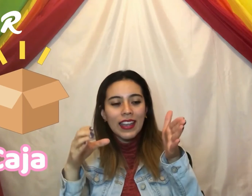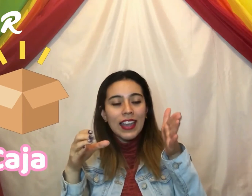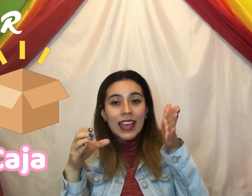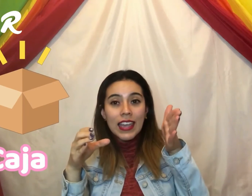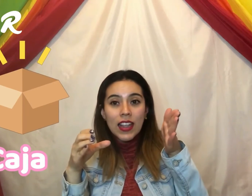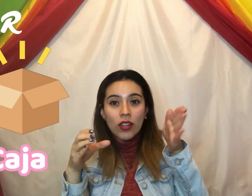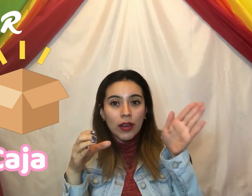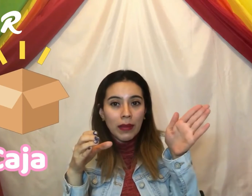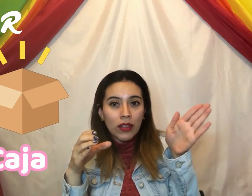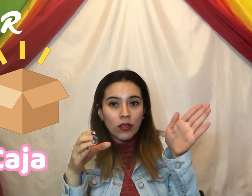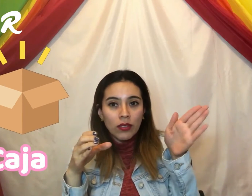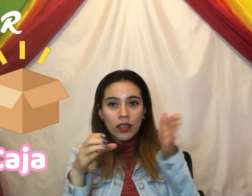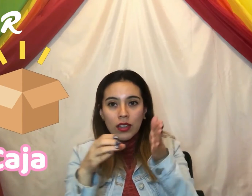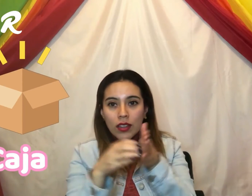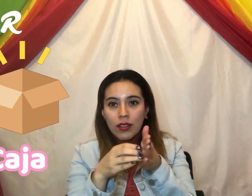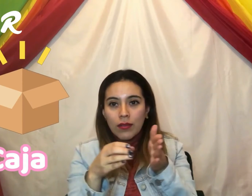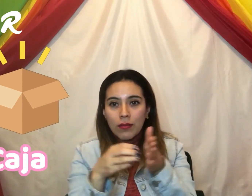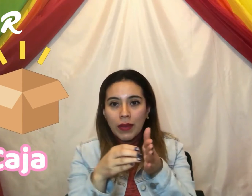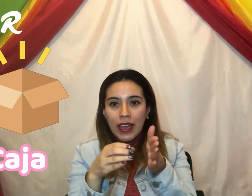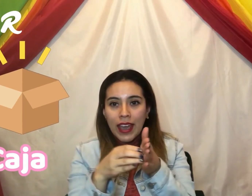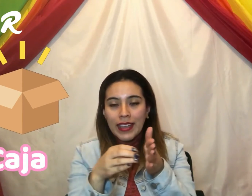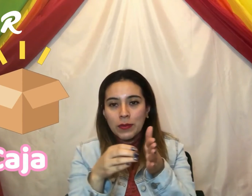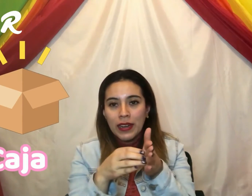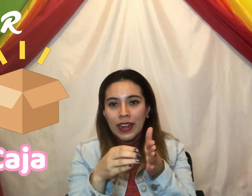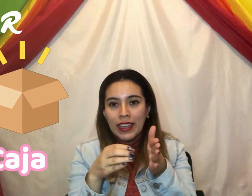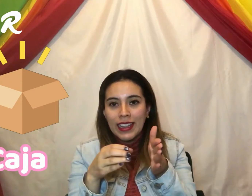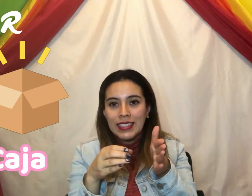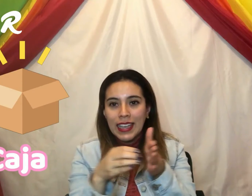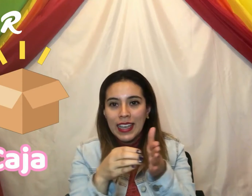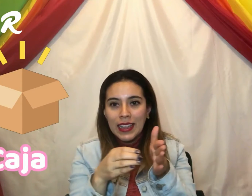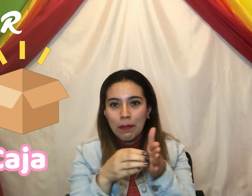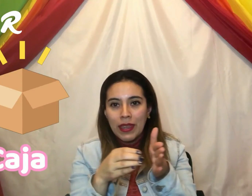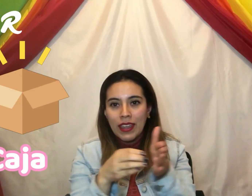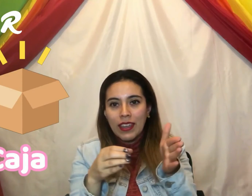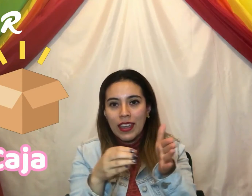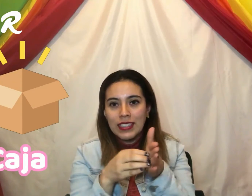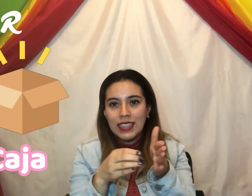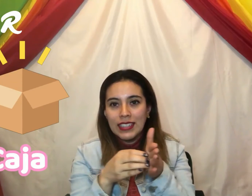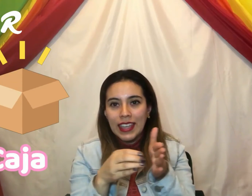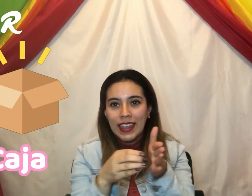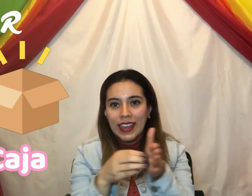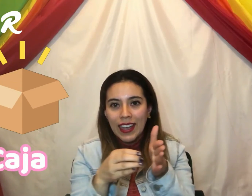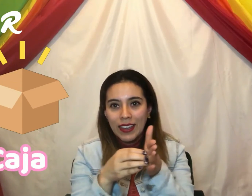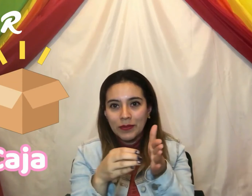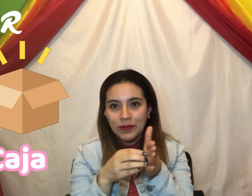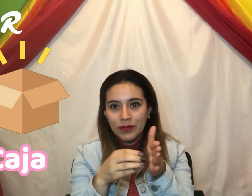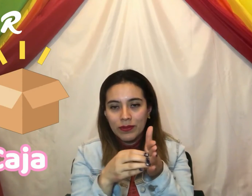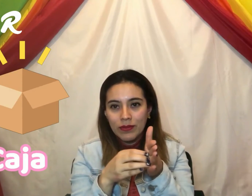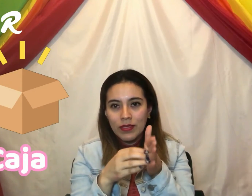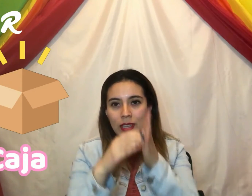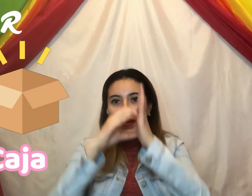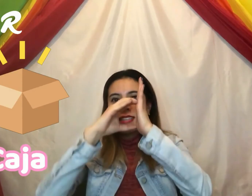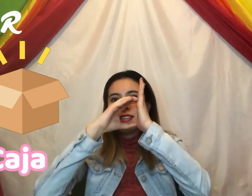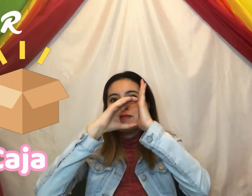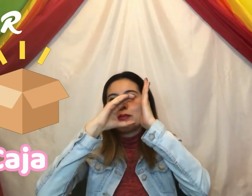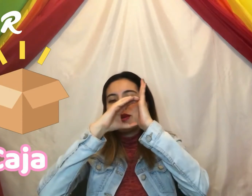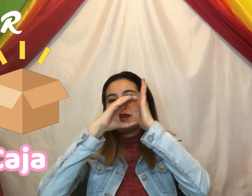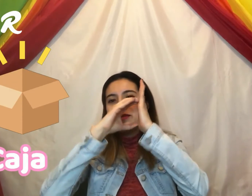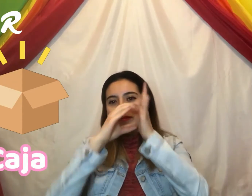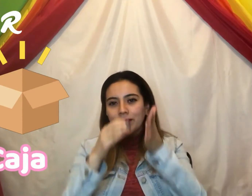y la otra mano va a esperar a que la C le pegue. Esa es la seña de caja. Se ve así por abajo. Es